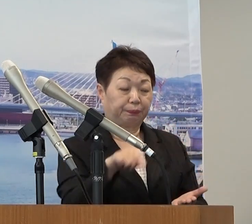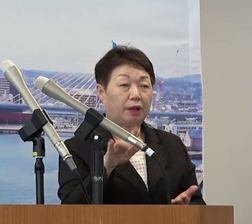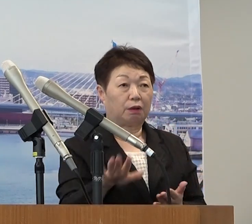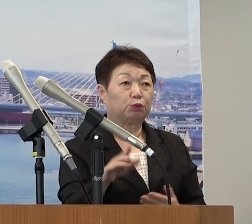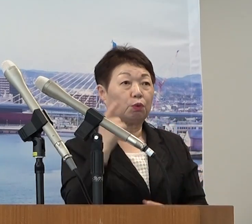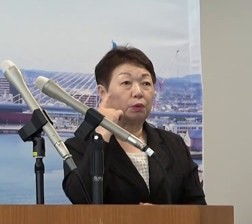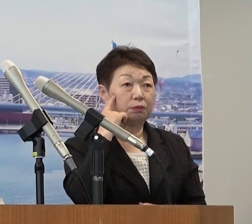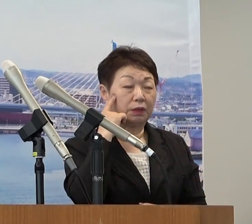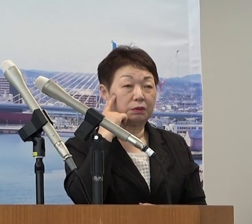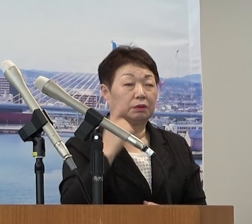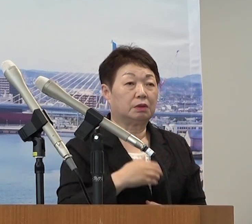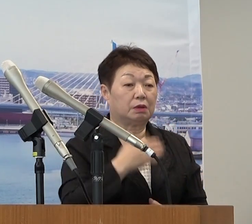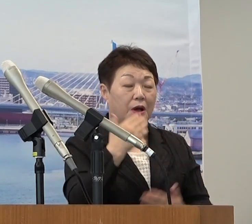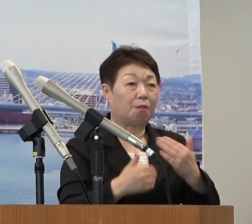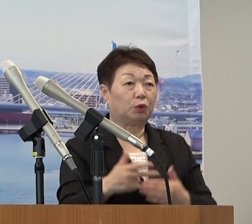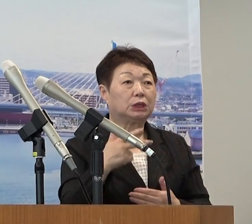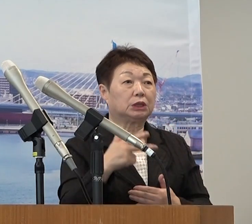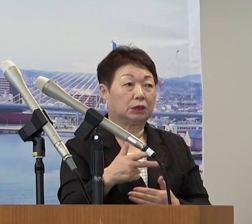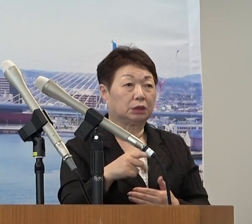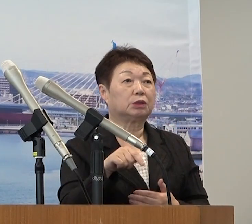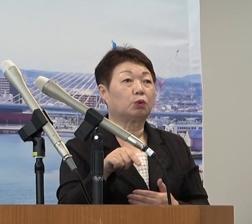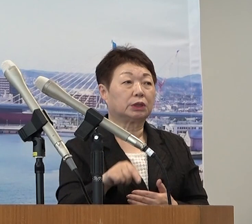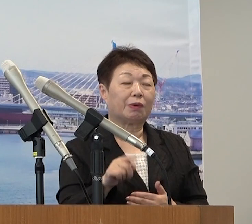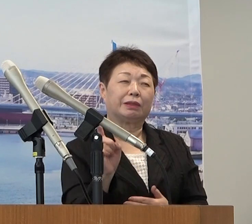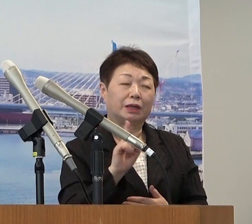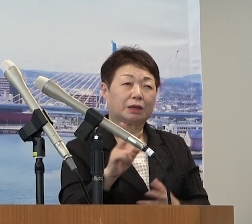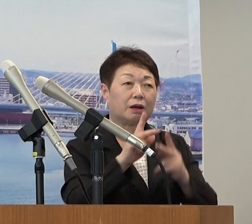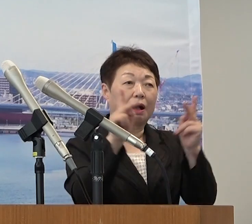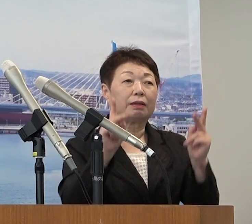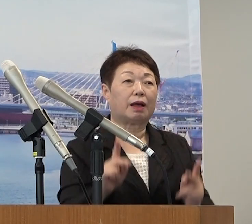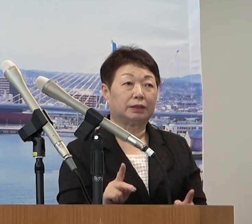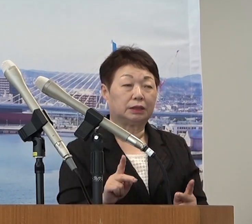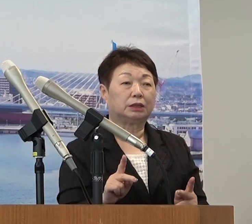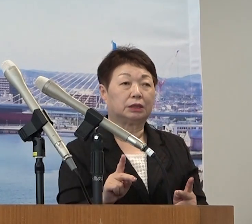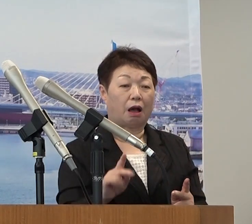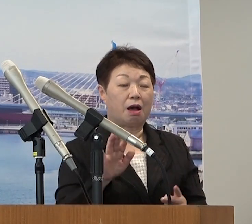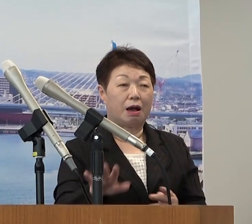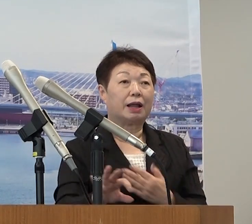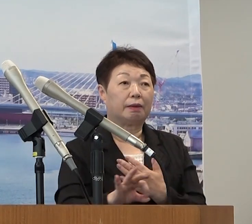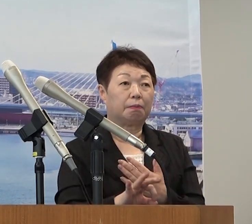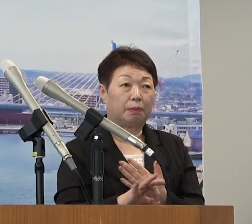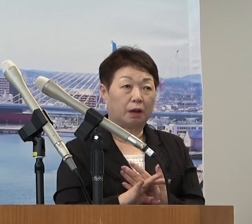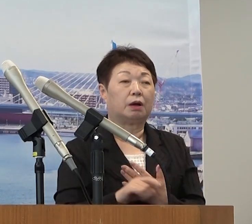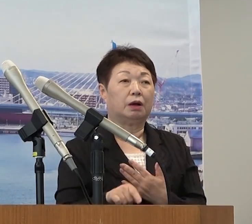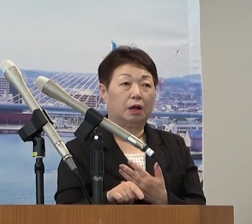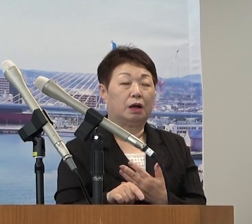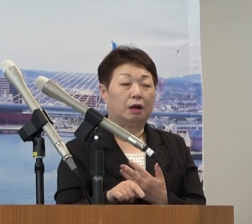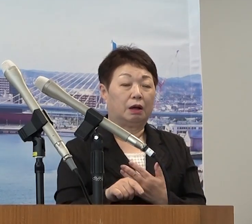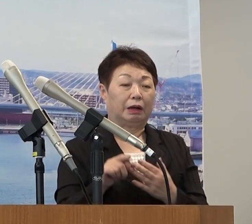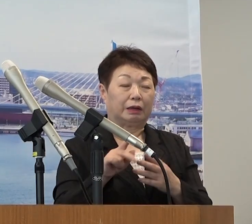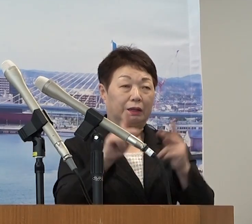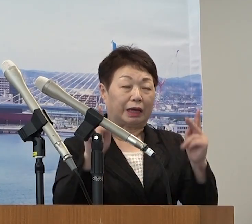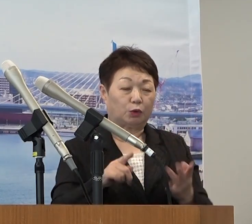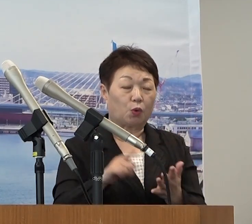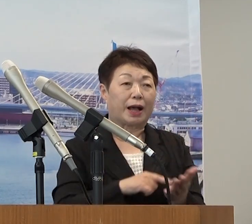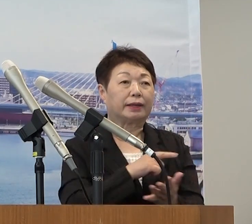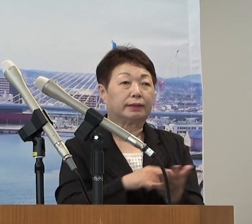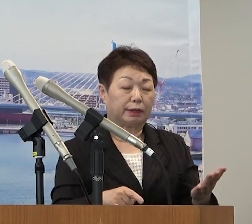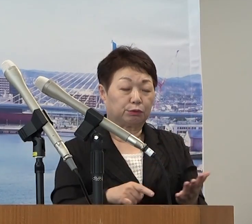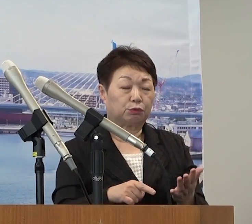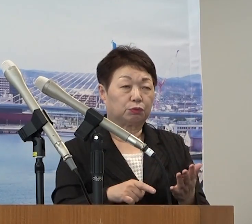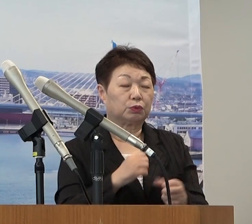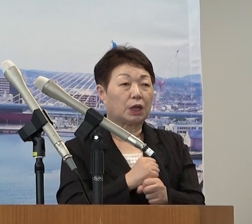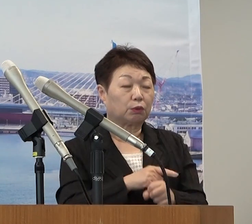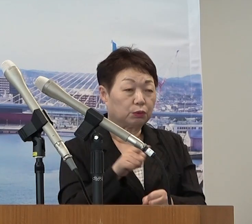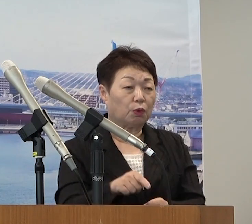市側ではこう何かこう課題があれば こう課題解決策が民間の力